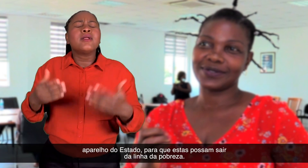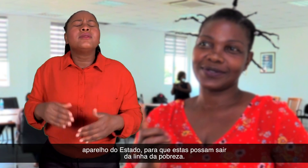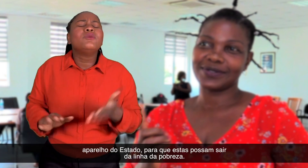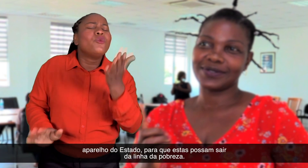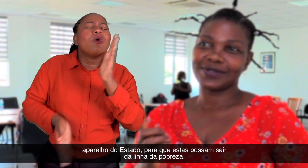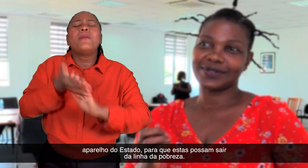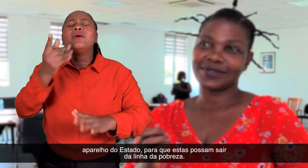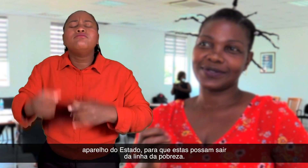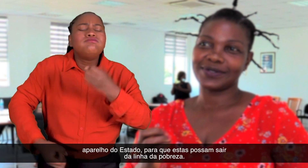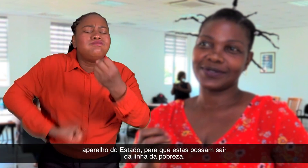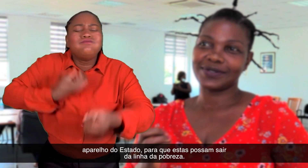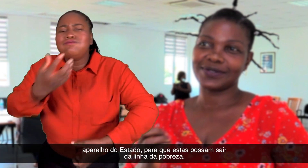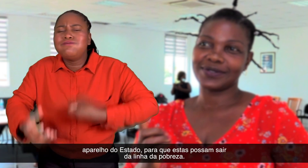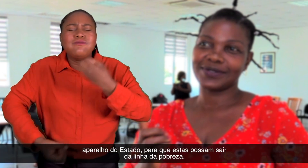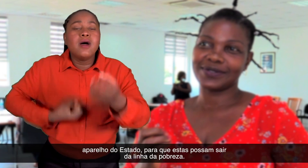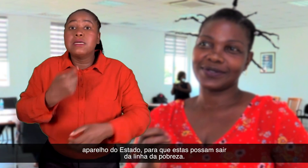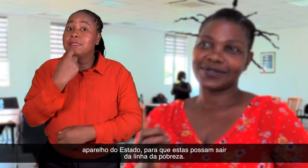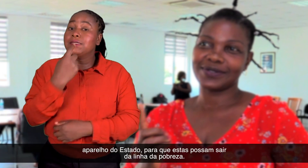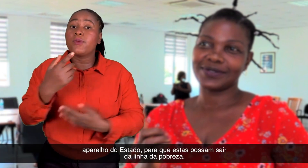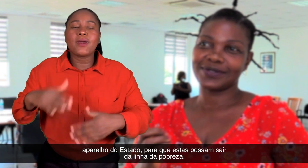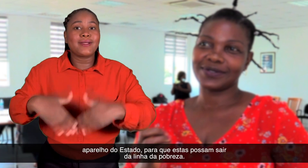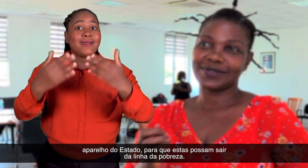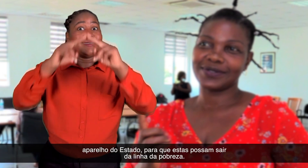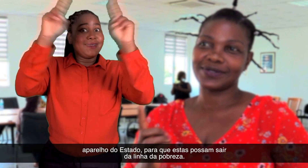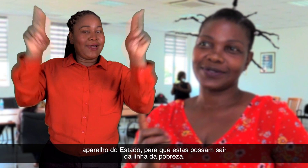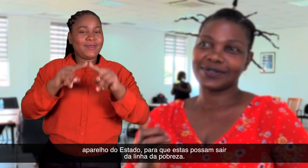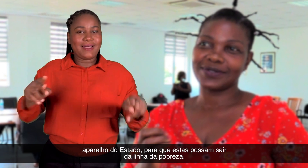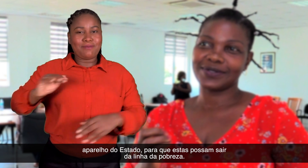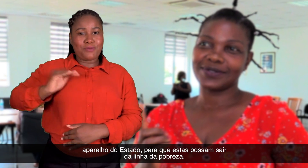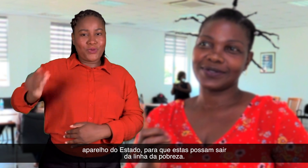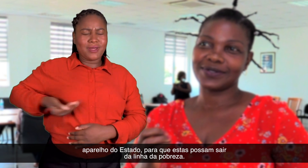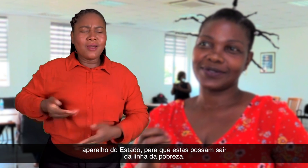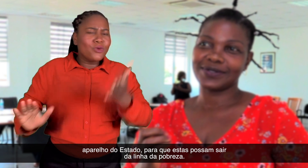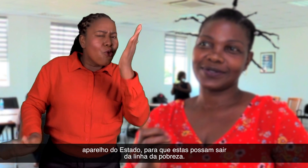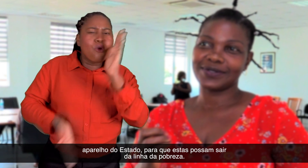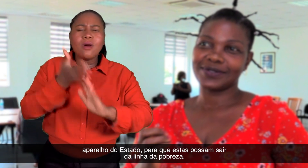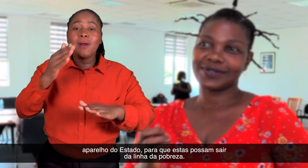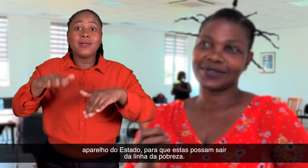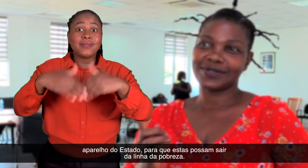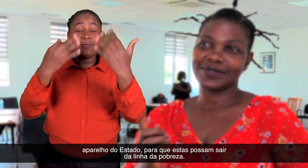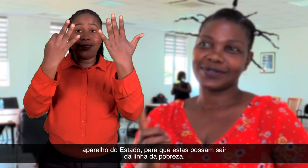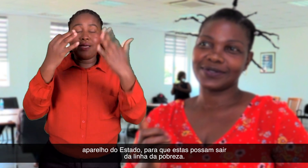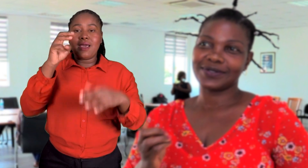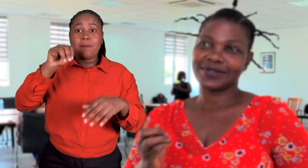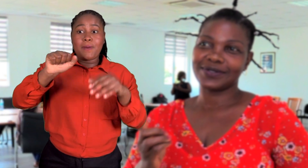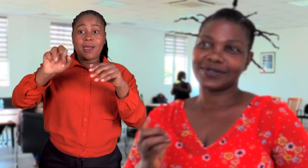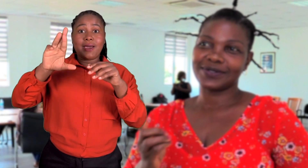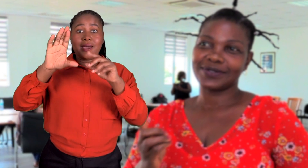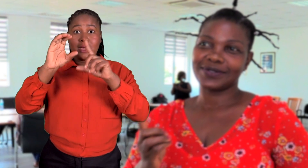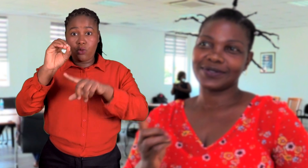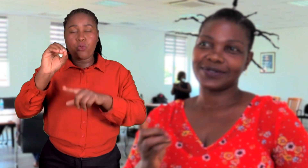Estas declarações foram feitas à luz do Dia Internacional da Mulher comemorado a cada 8 de março.